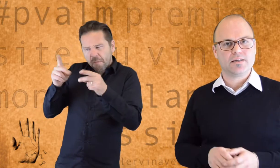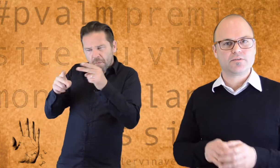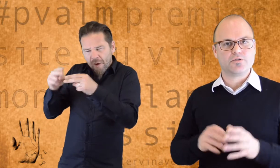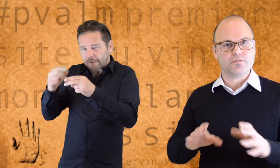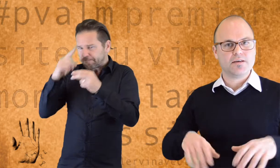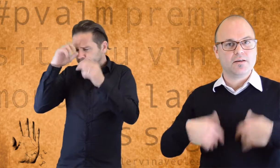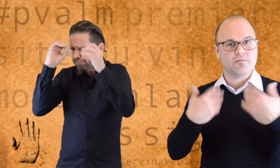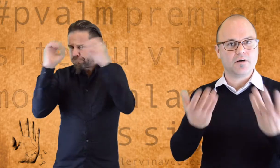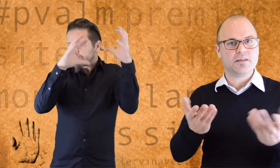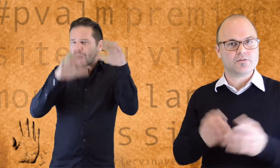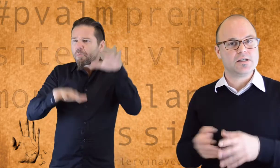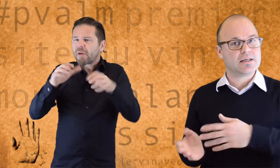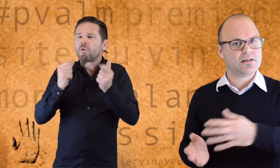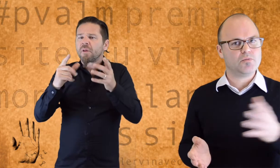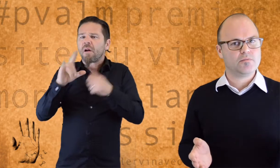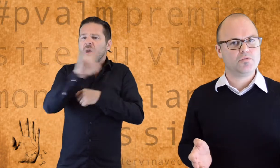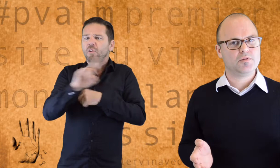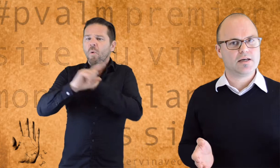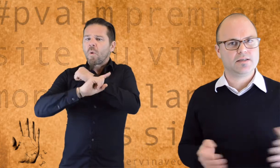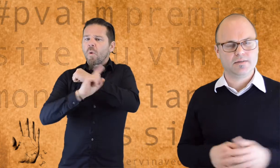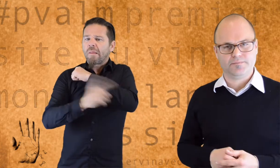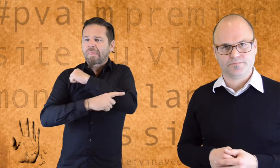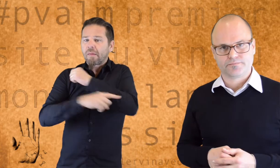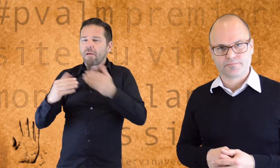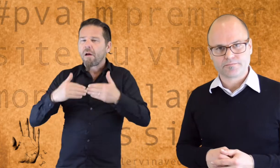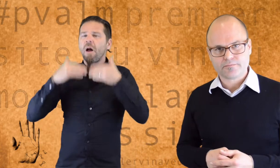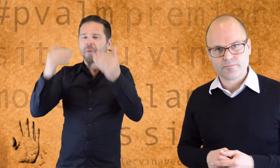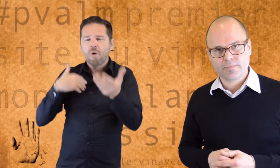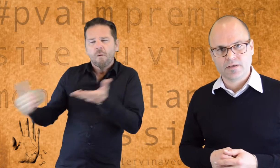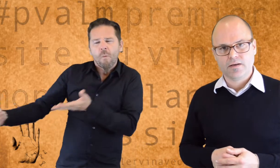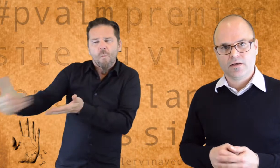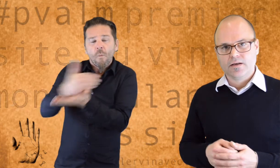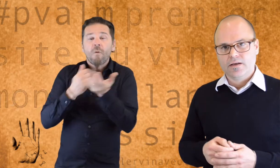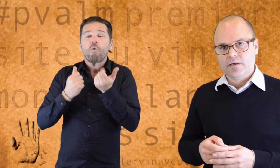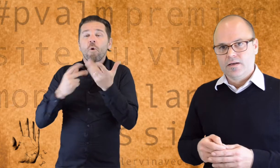près, est-ce que je vais vendanger quelques mois plus tard?